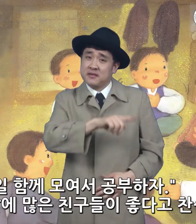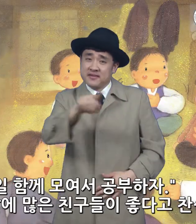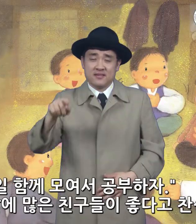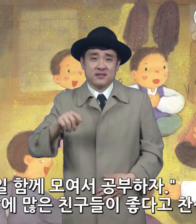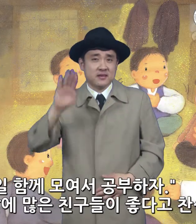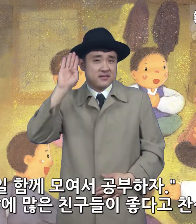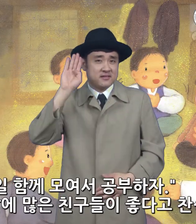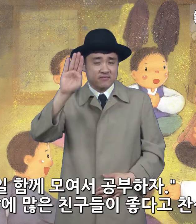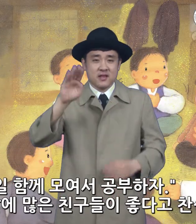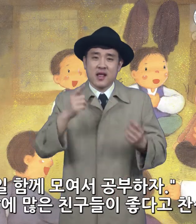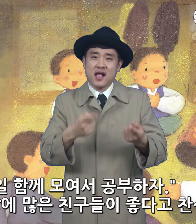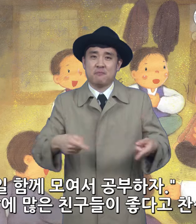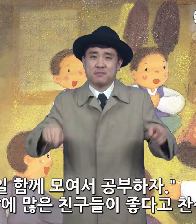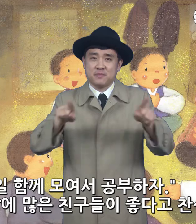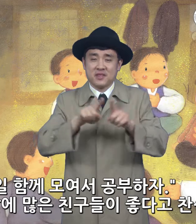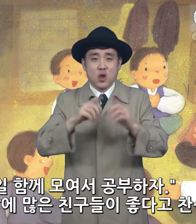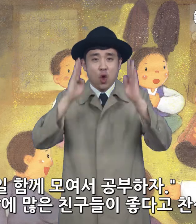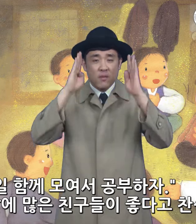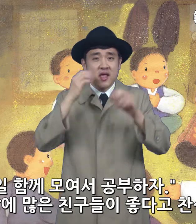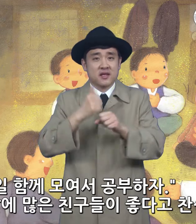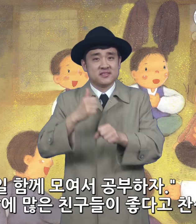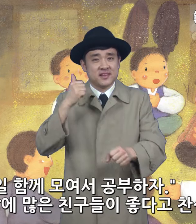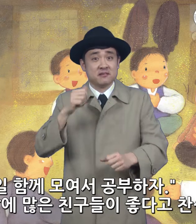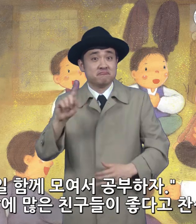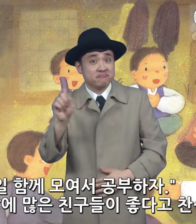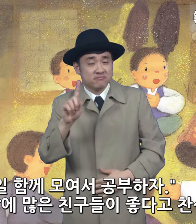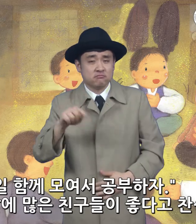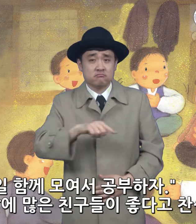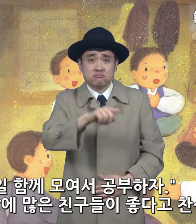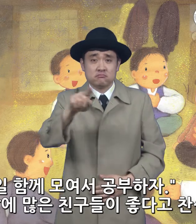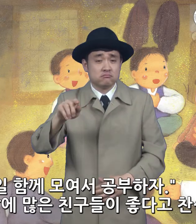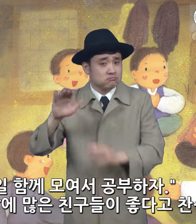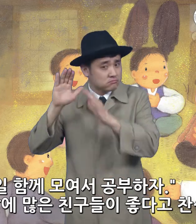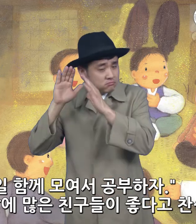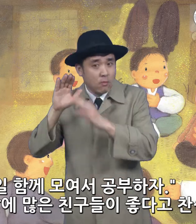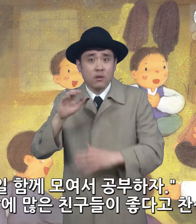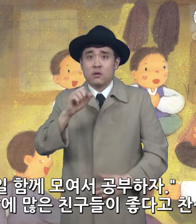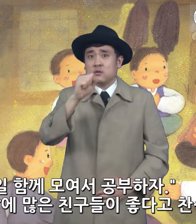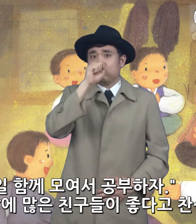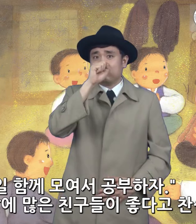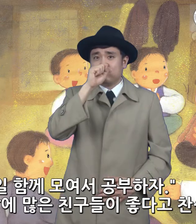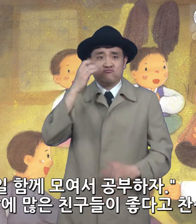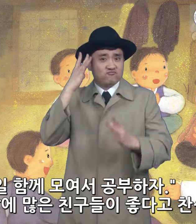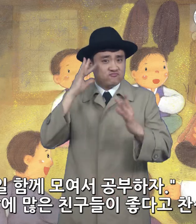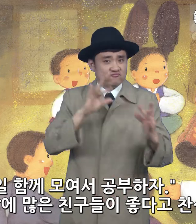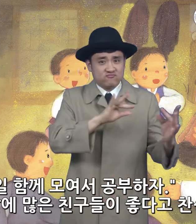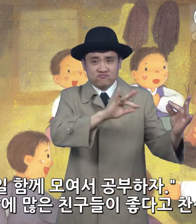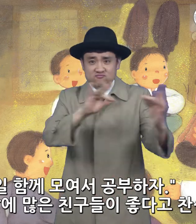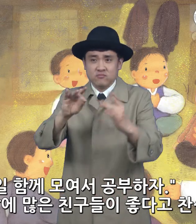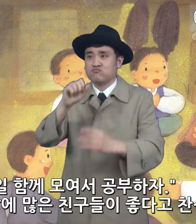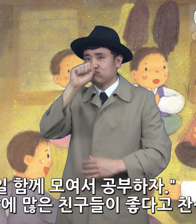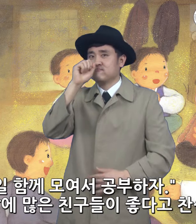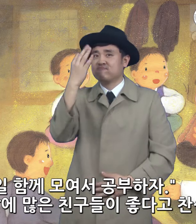함께 모여서 공부하자. 정한의 말에 많은 친구들이 좋다고 찬성했습니다.